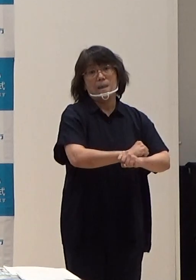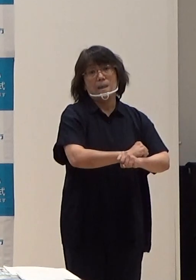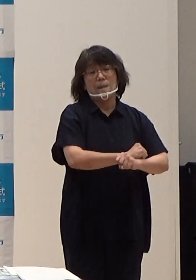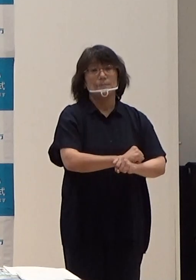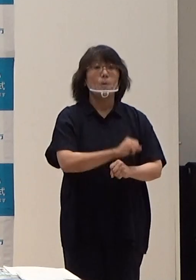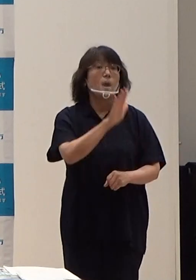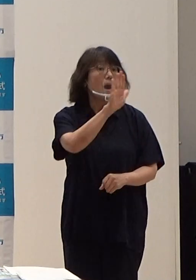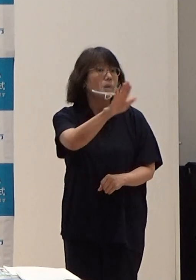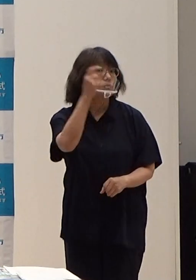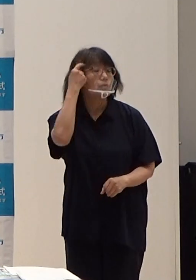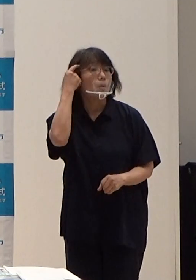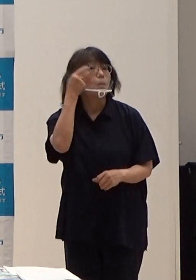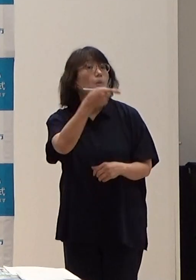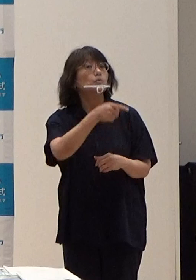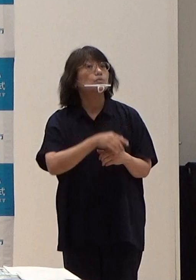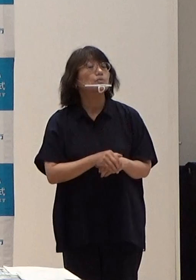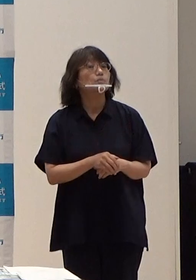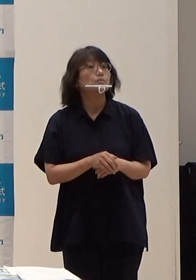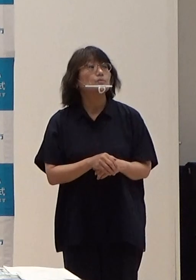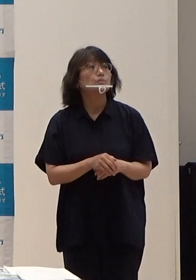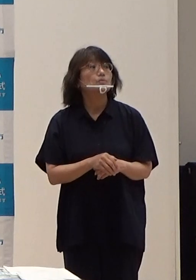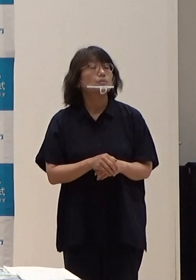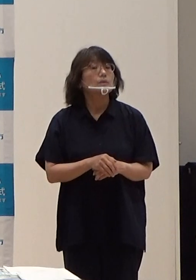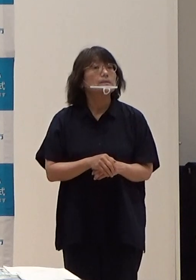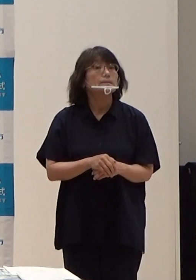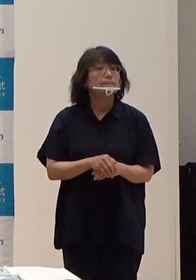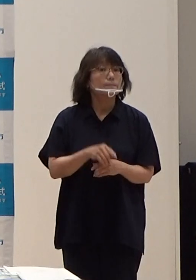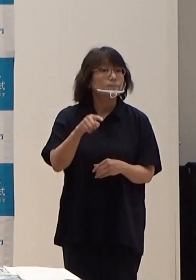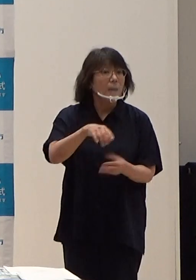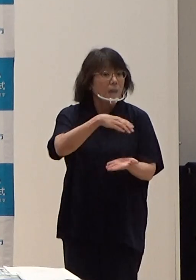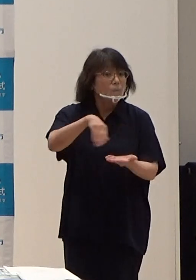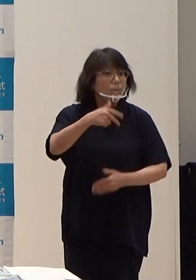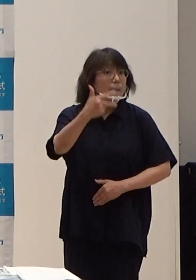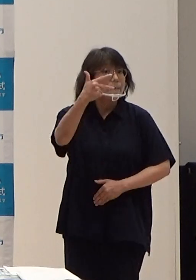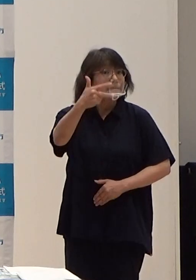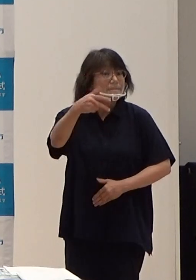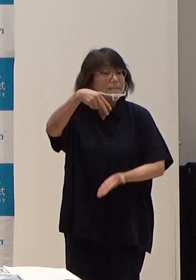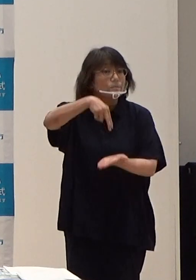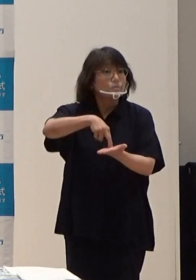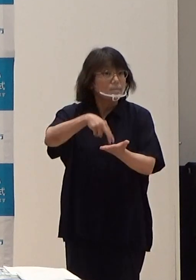れども、地元としてはそれは避けたいという。